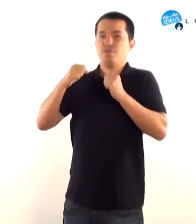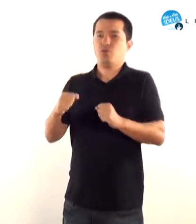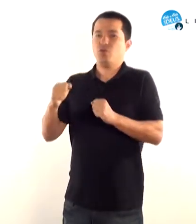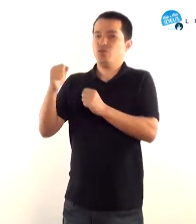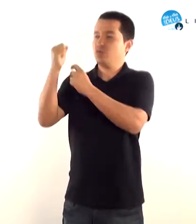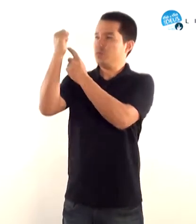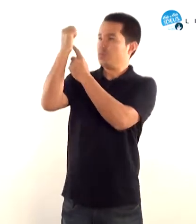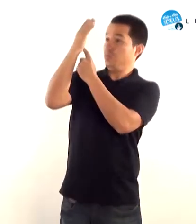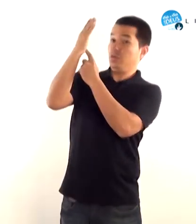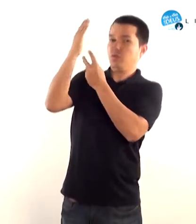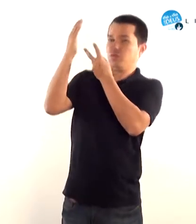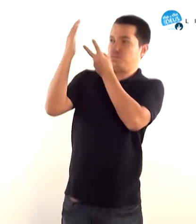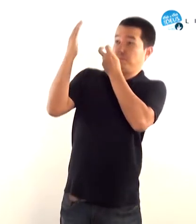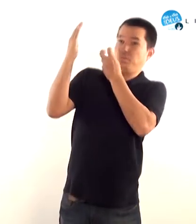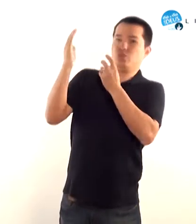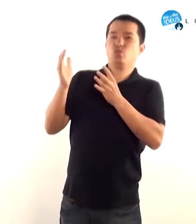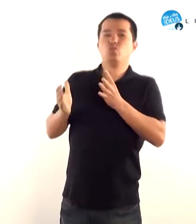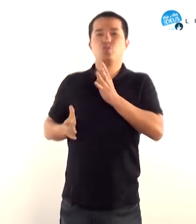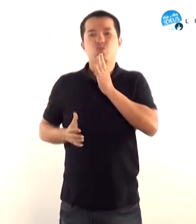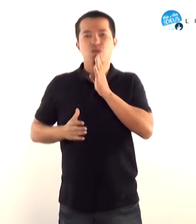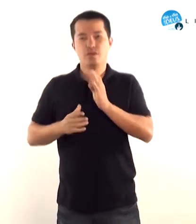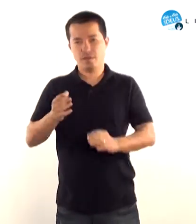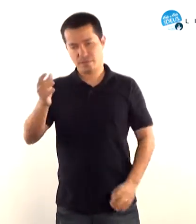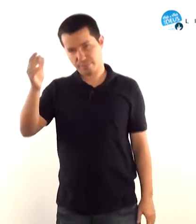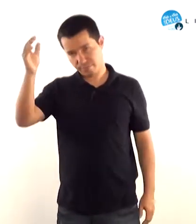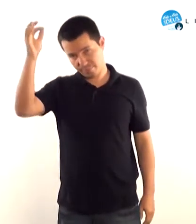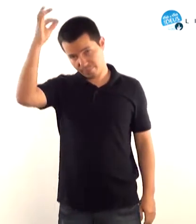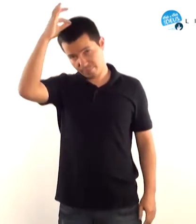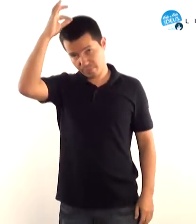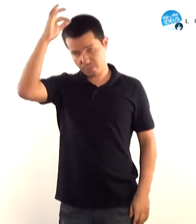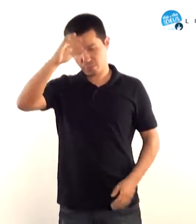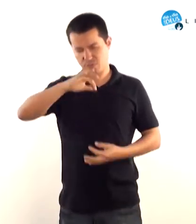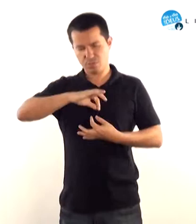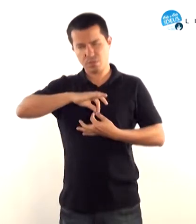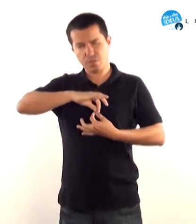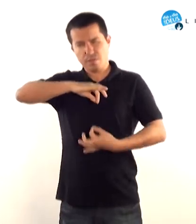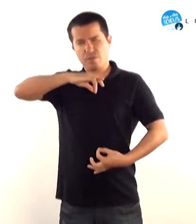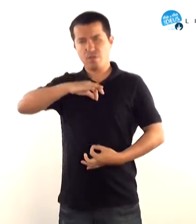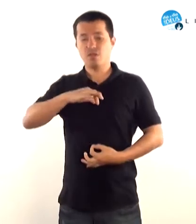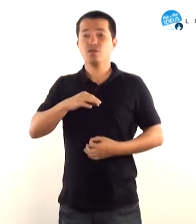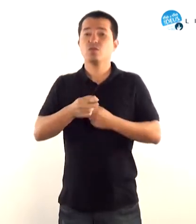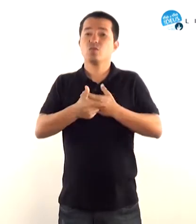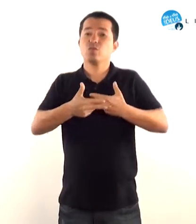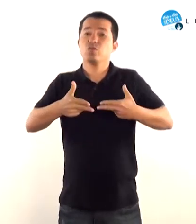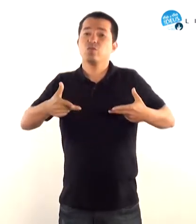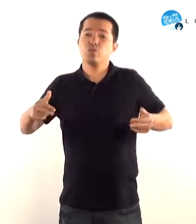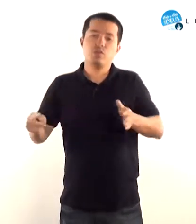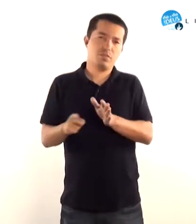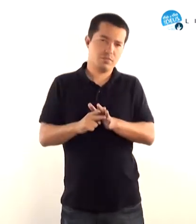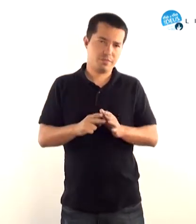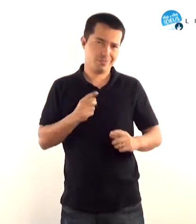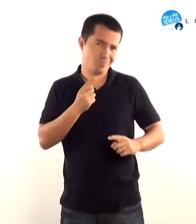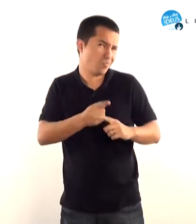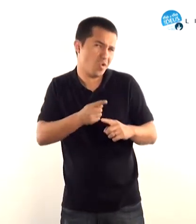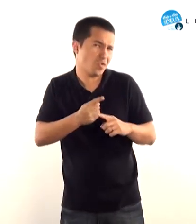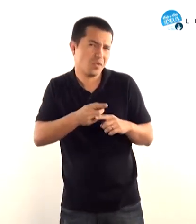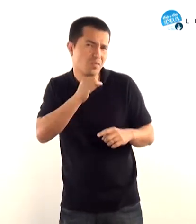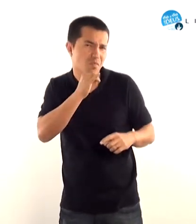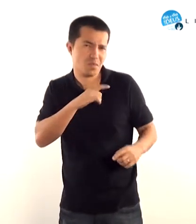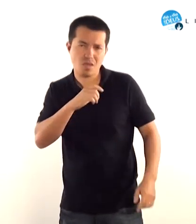enxergar verdades espirituais. Não é por acaso que essa história de uma guerra está aqui colocada. Não